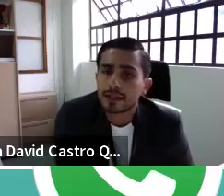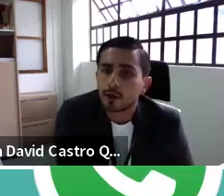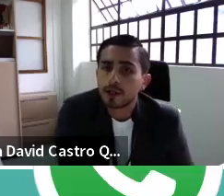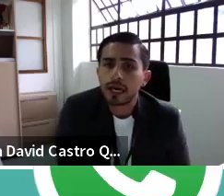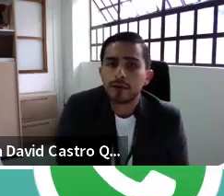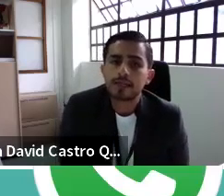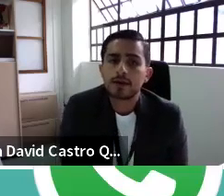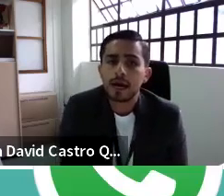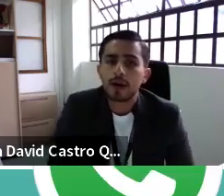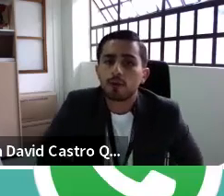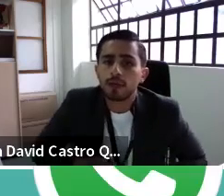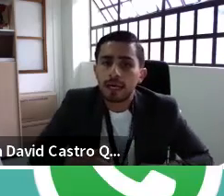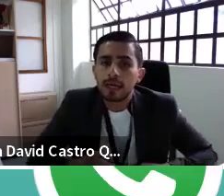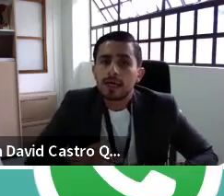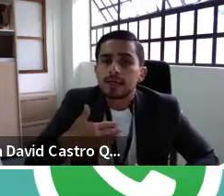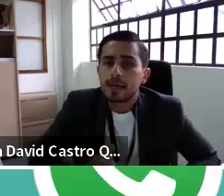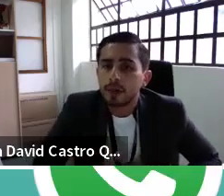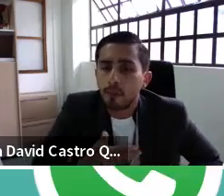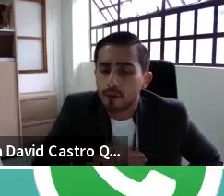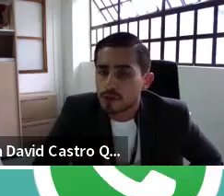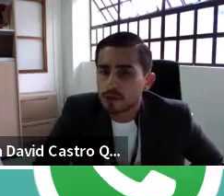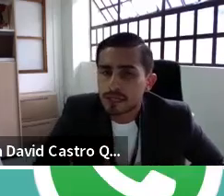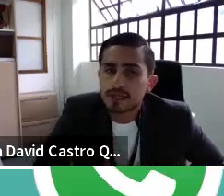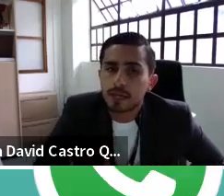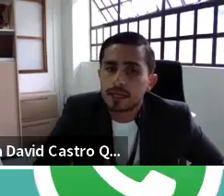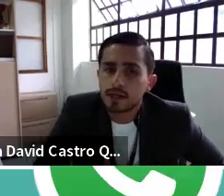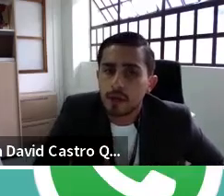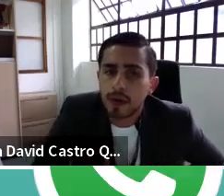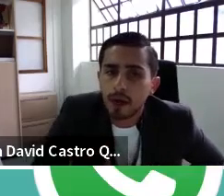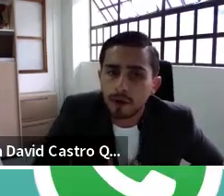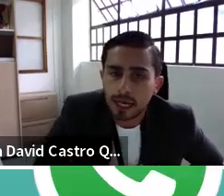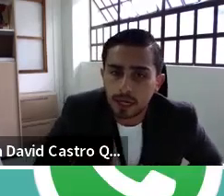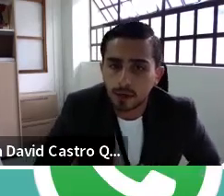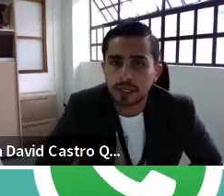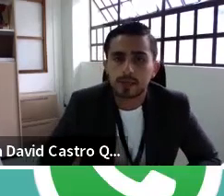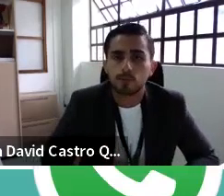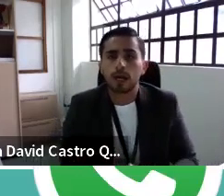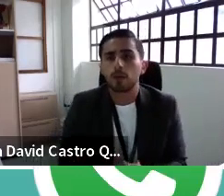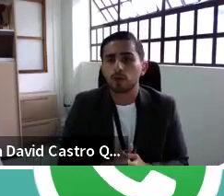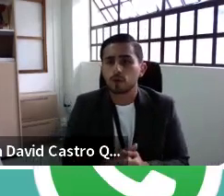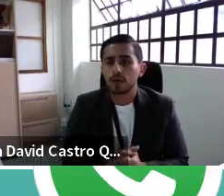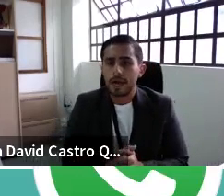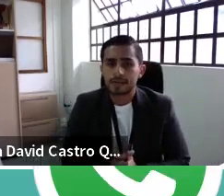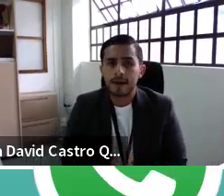tecnología debe ser llevada a la comunidad siempre con procesos de sensibilización y pedagogía que logren estimular el buen uso de esta